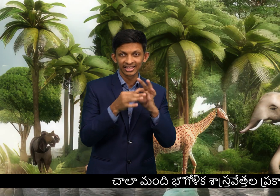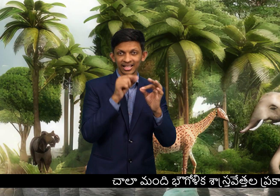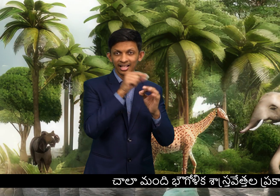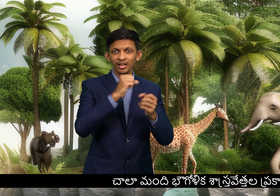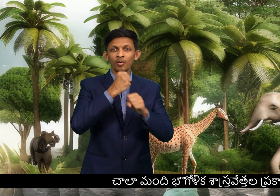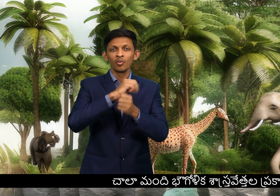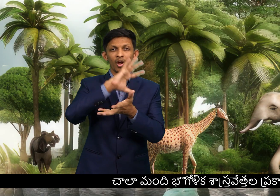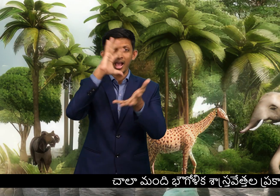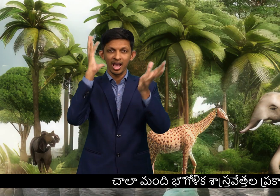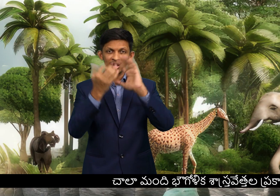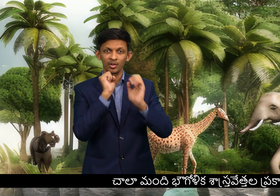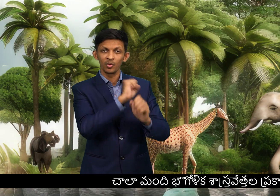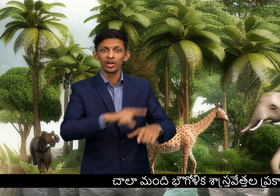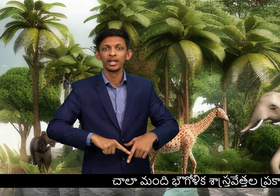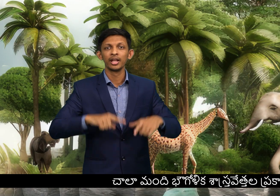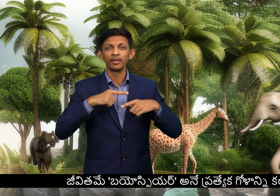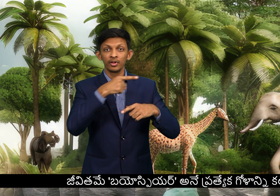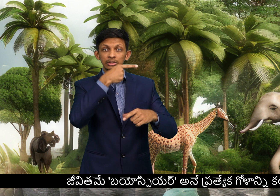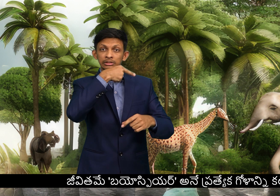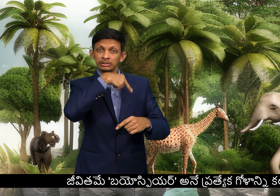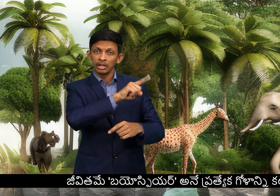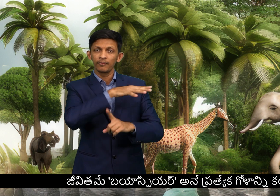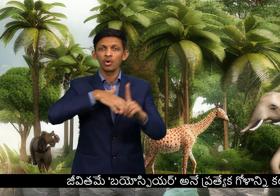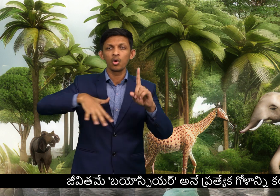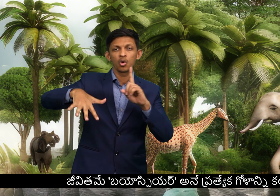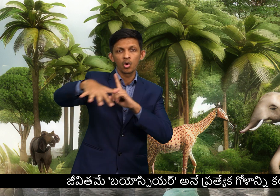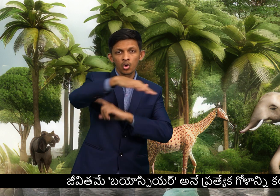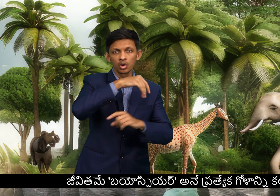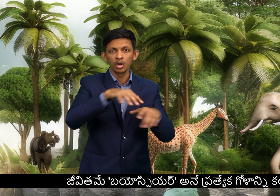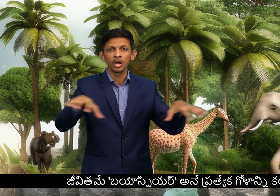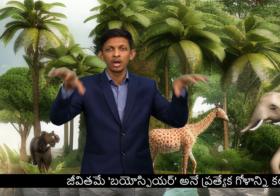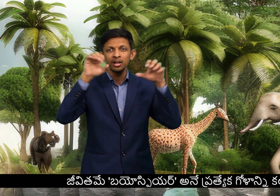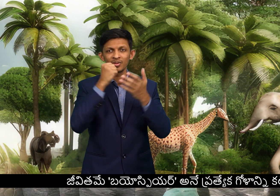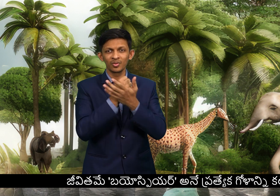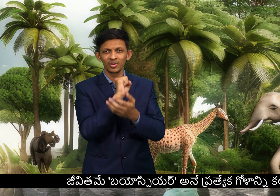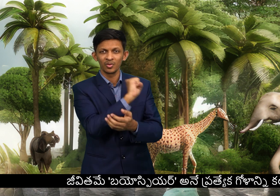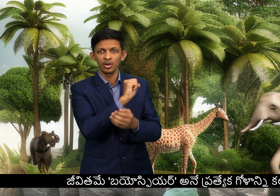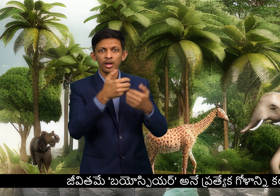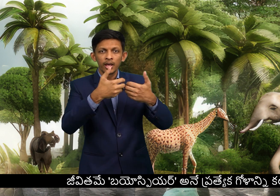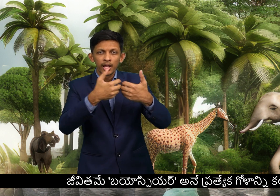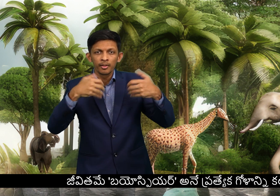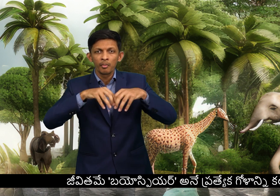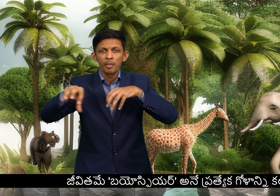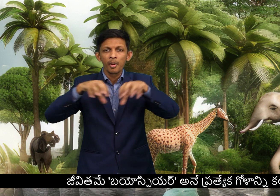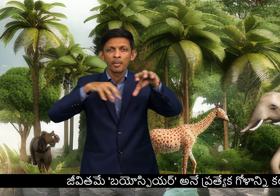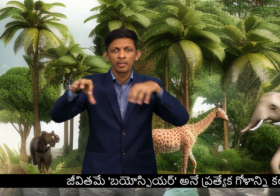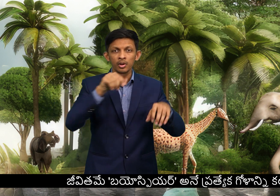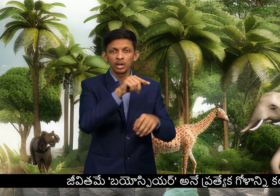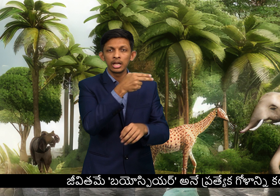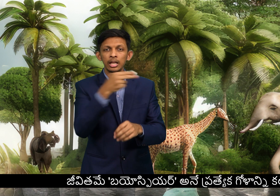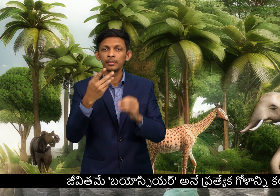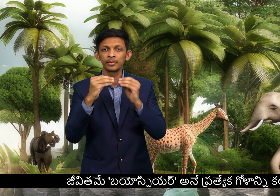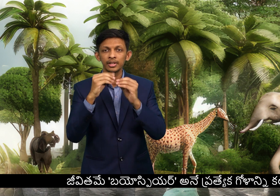చాలామంది భౌగోళిక శాస్త్రవేత్తల ప్రకారం జీవితమే బయోస్పియర్ అనే ప్రత్యేక గోళాన్ని కలిగి